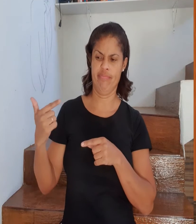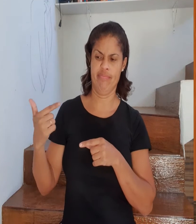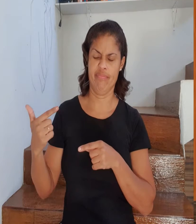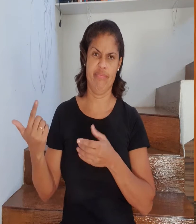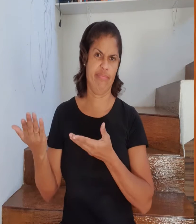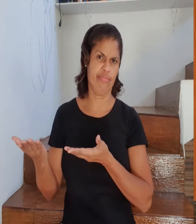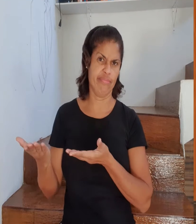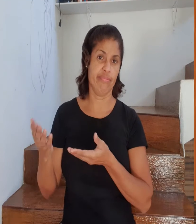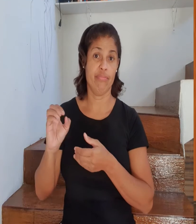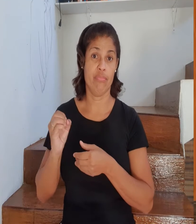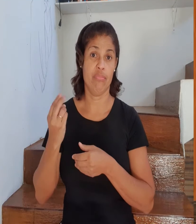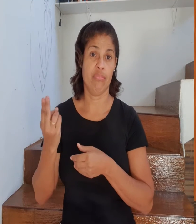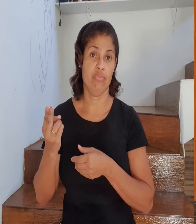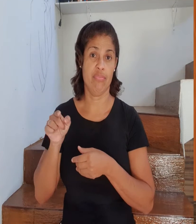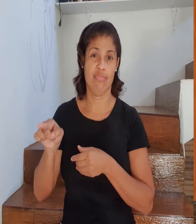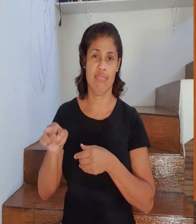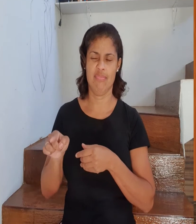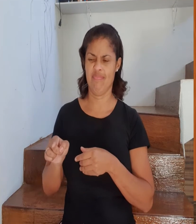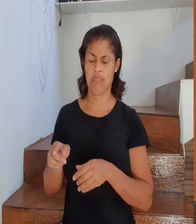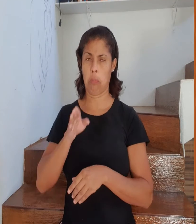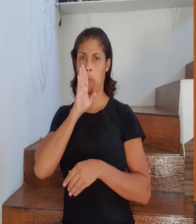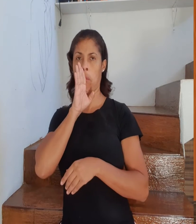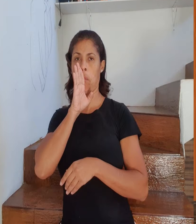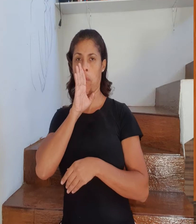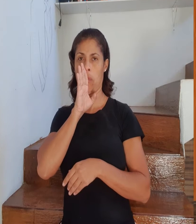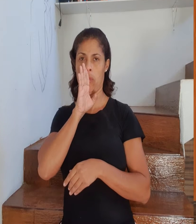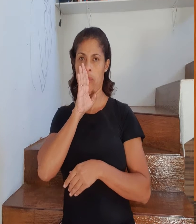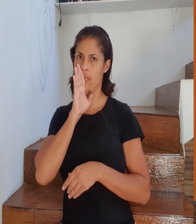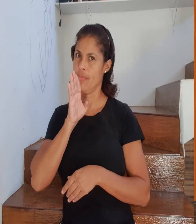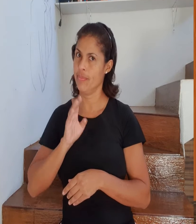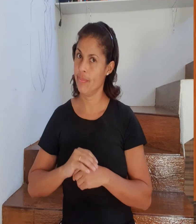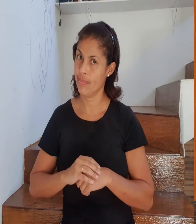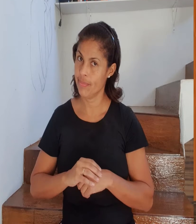menos importante ou até mesmo impotente,